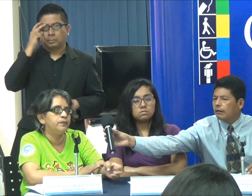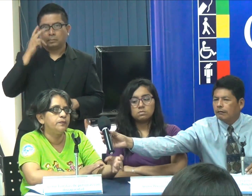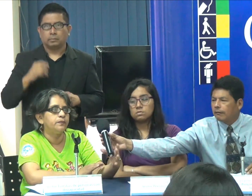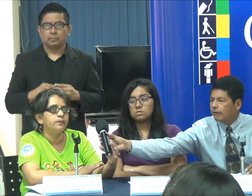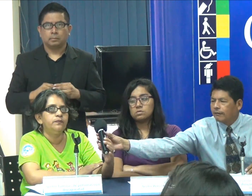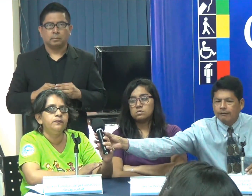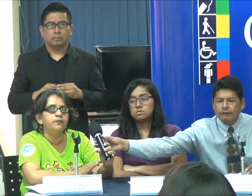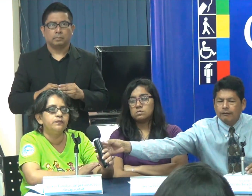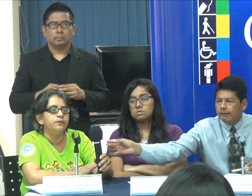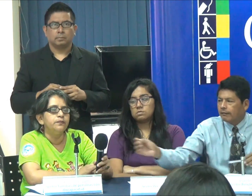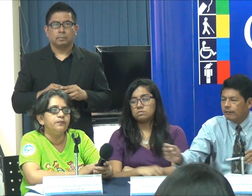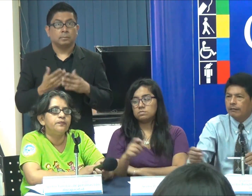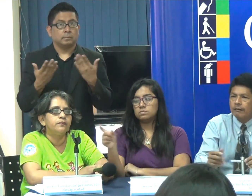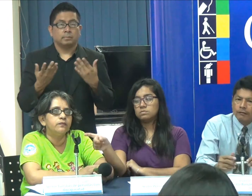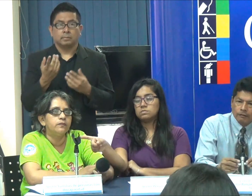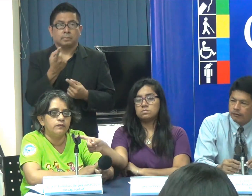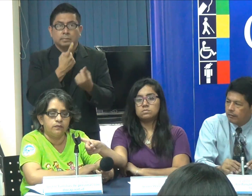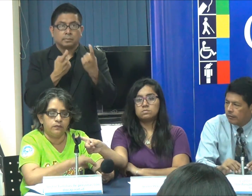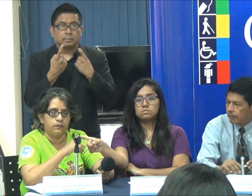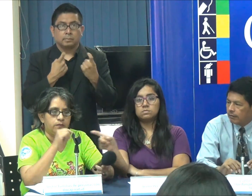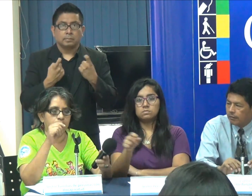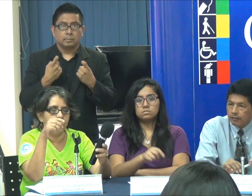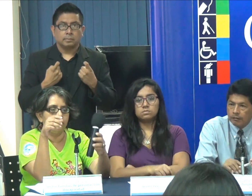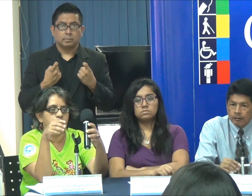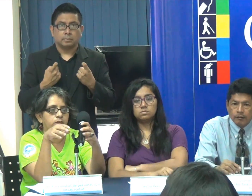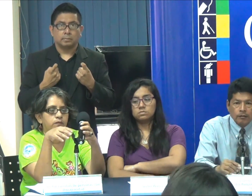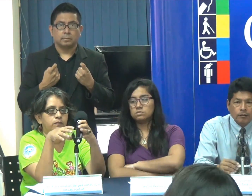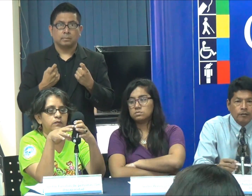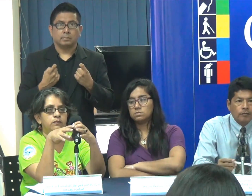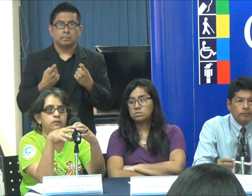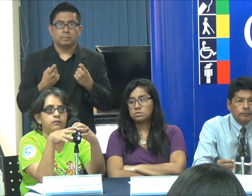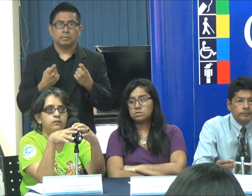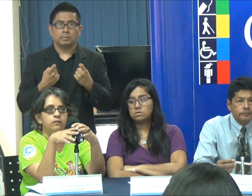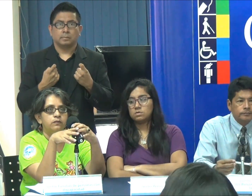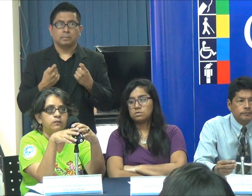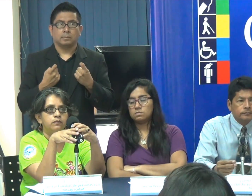Si no hubiese alguna otra intervención,